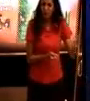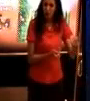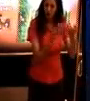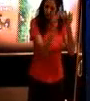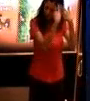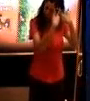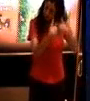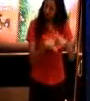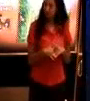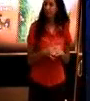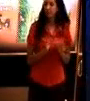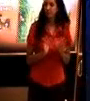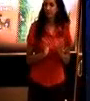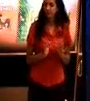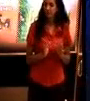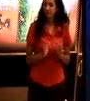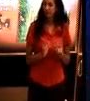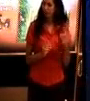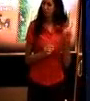ese reino.